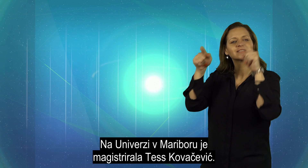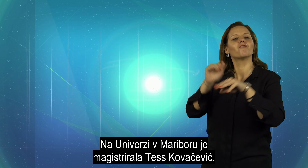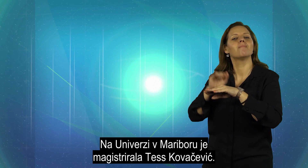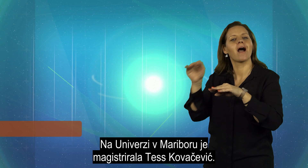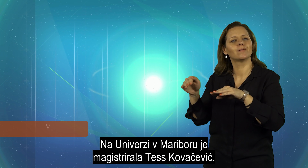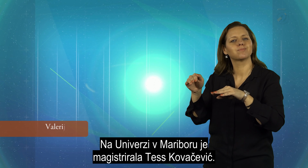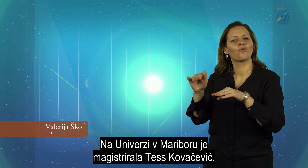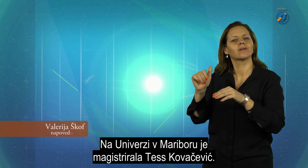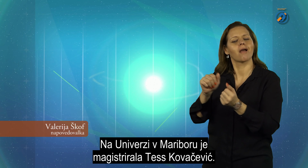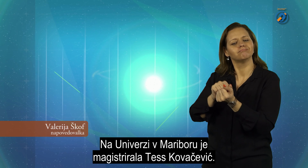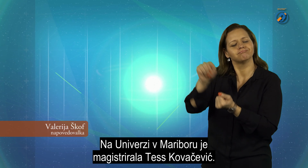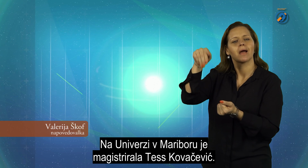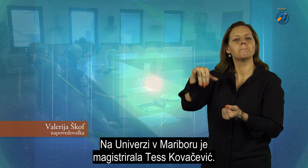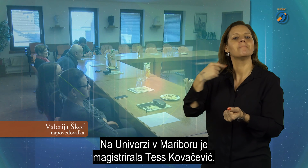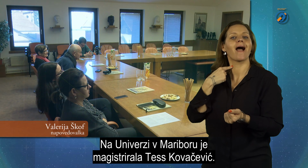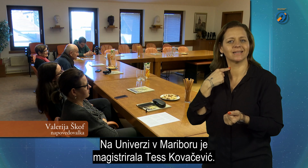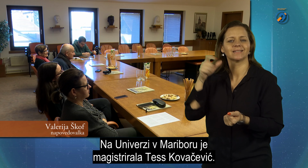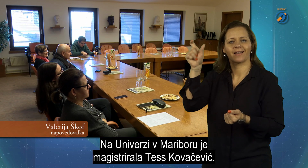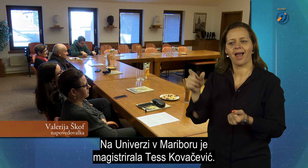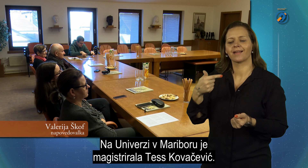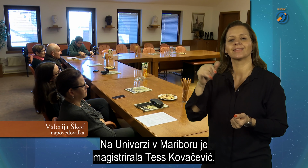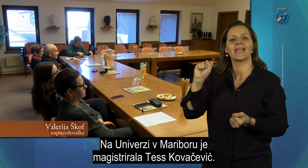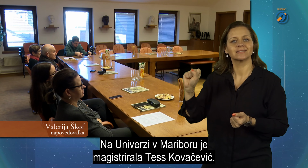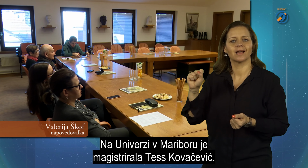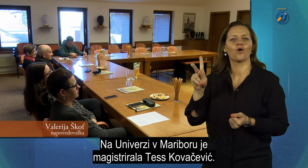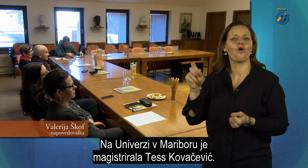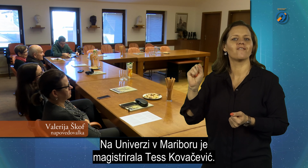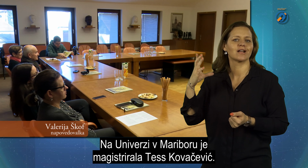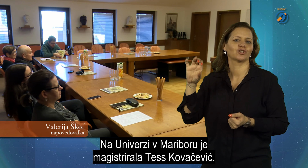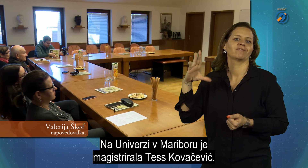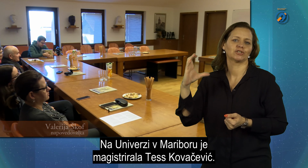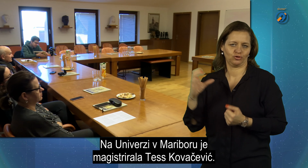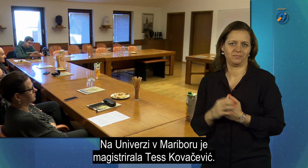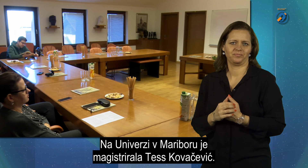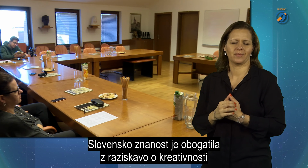Na Univerzi v Mariboru je magistrirala Tess Kovačević.